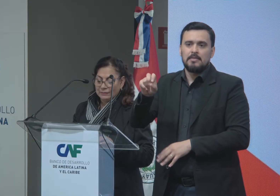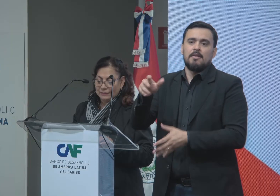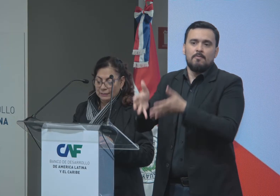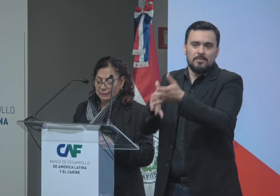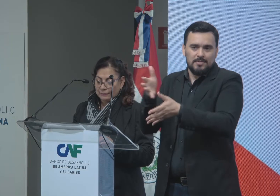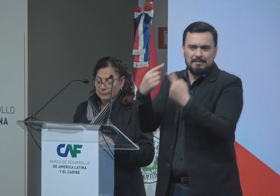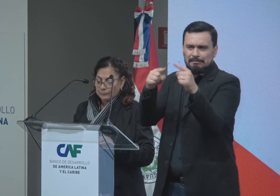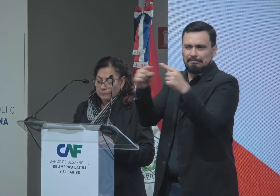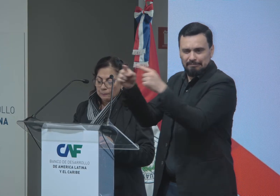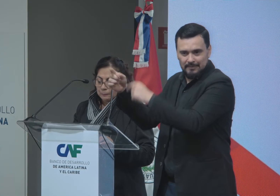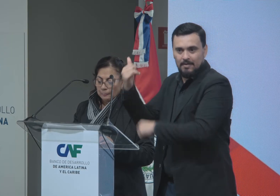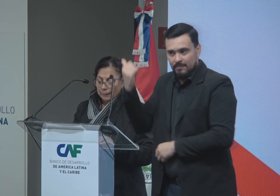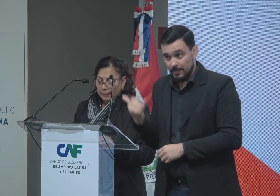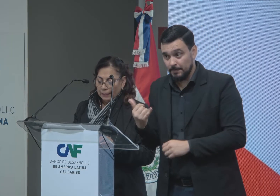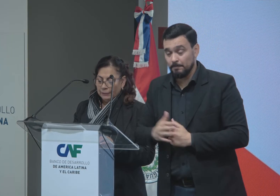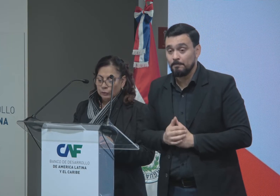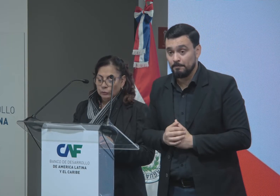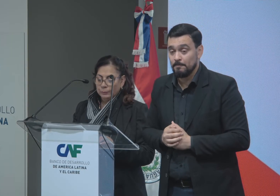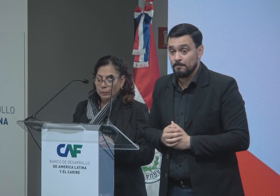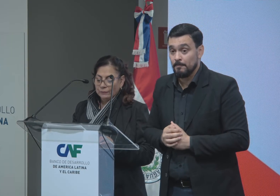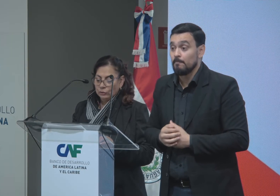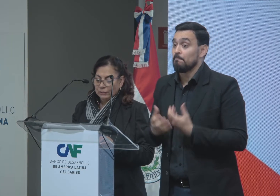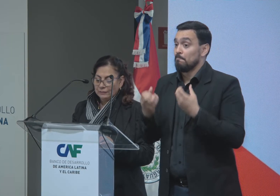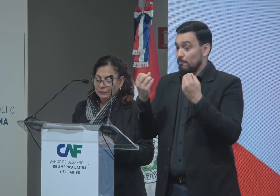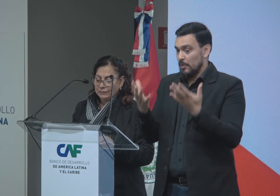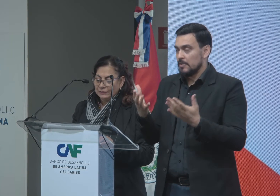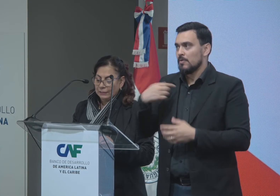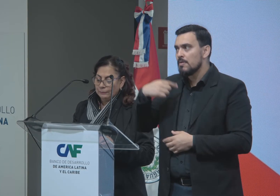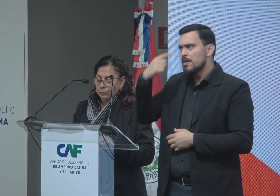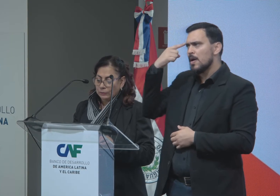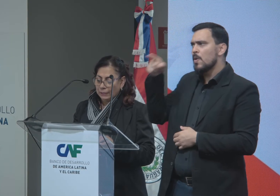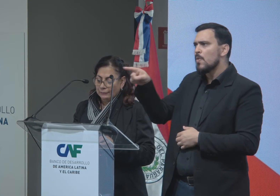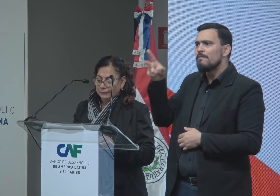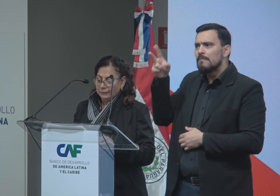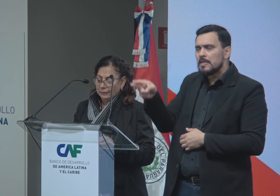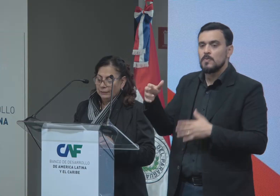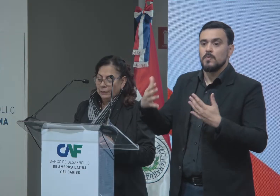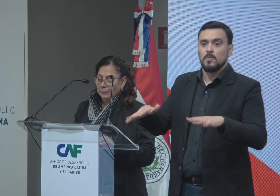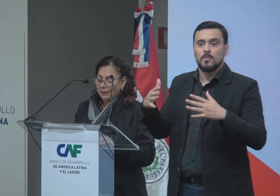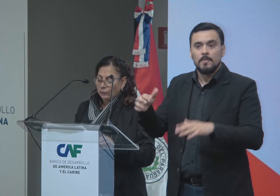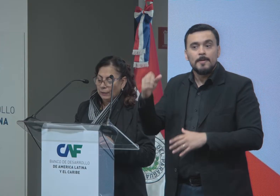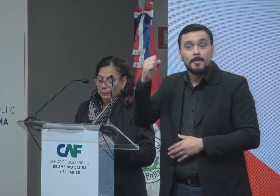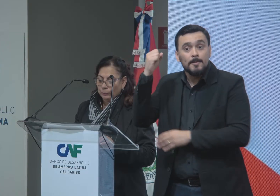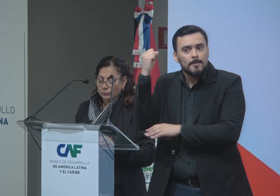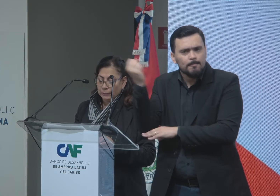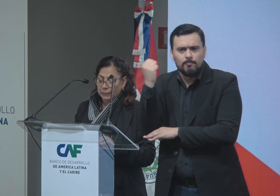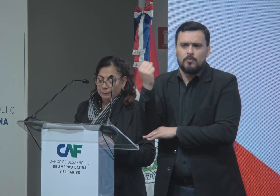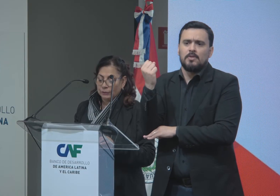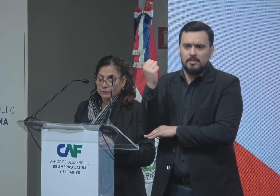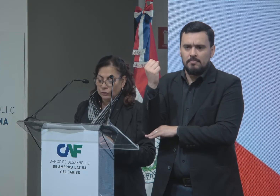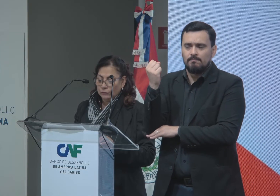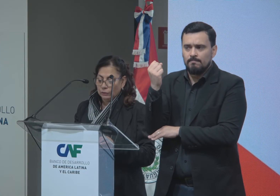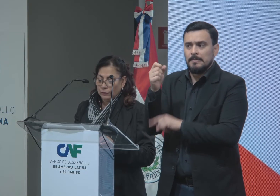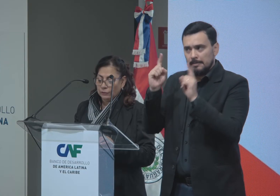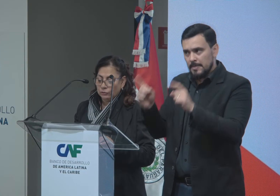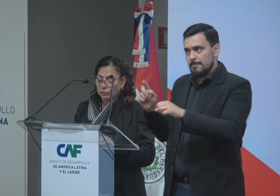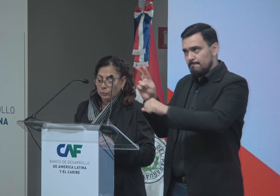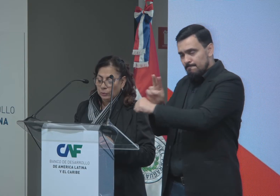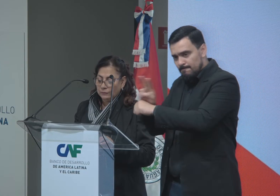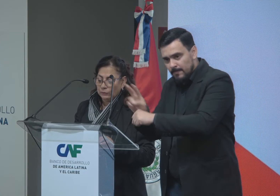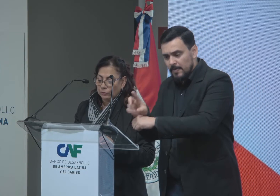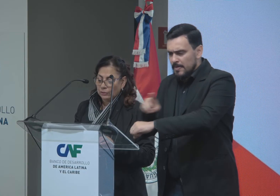lenguas de señas. En conmemoración de esa fecha tan importante, en el marco de la protección de los